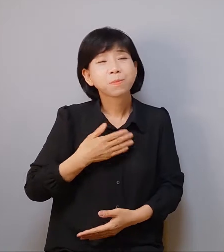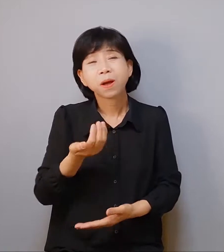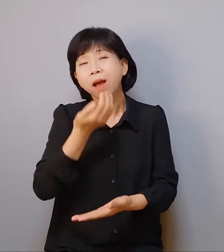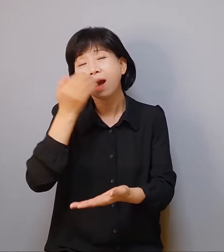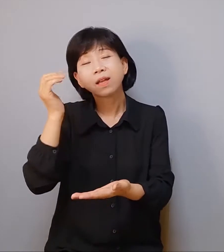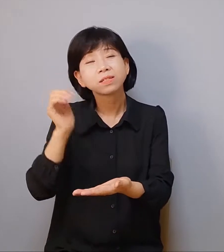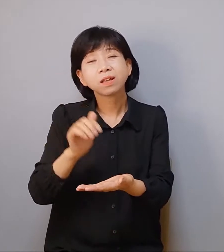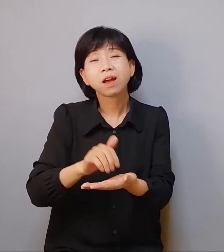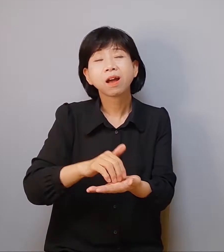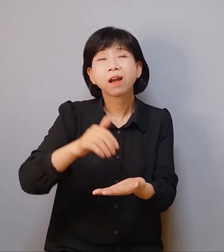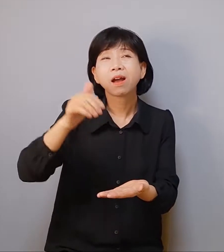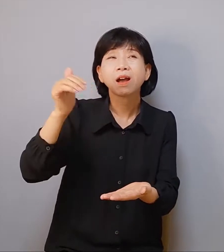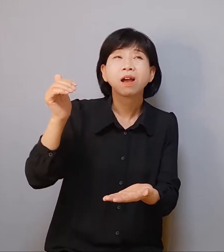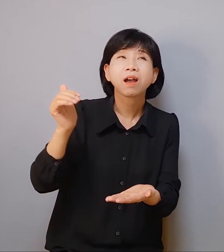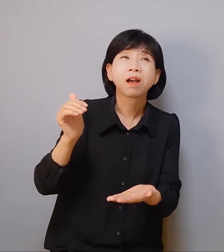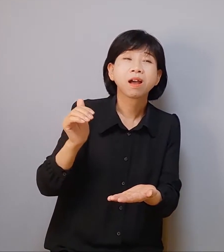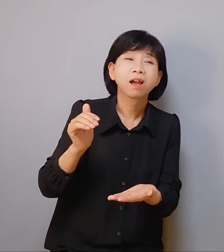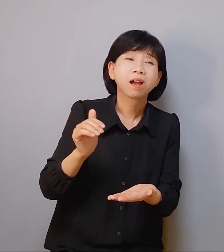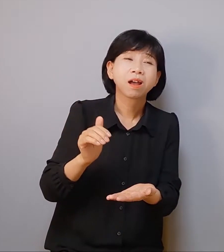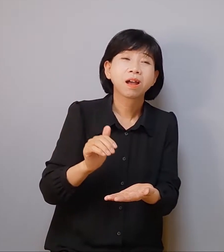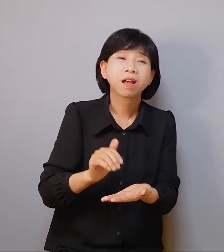나의 반석,